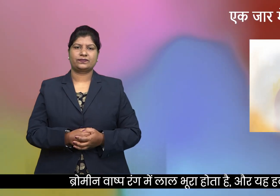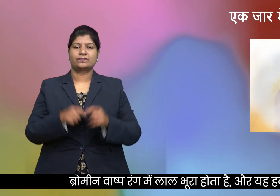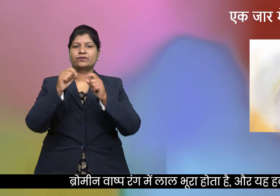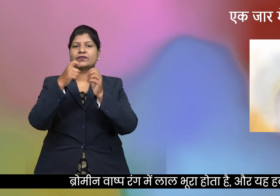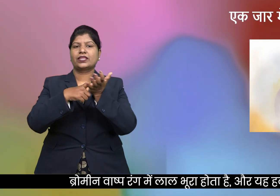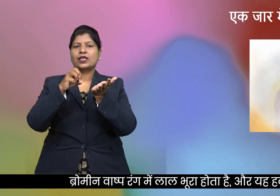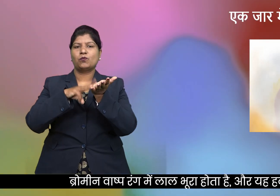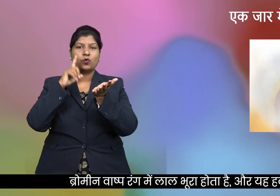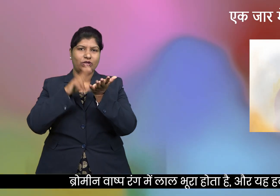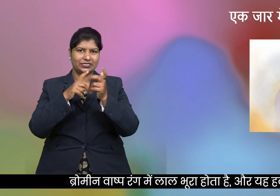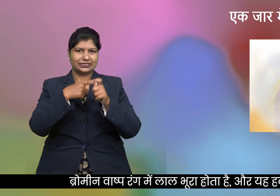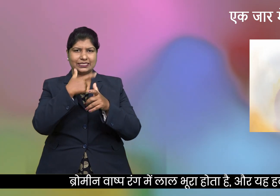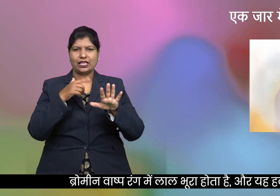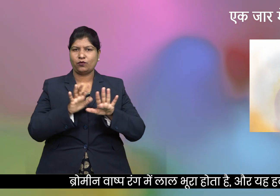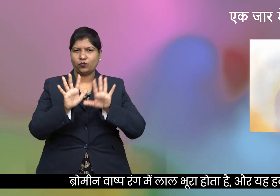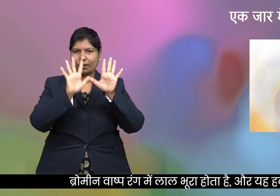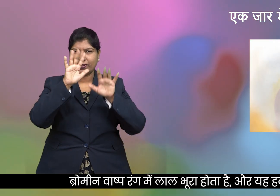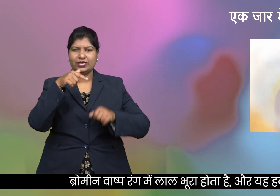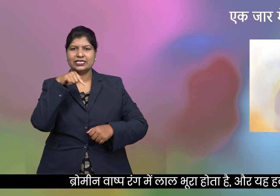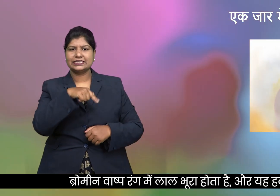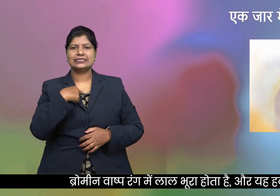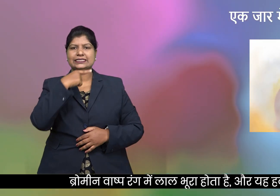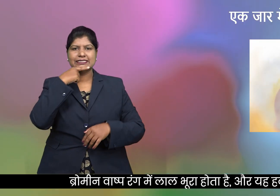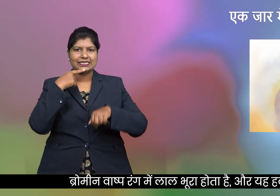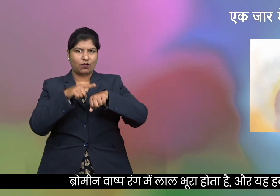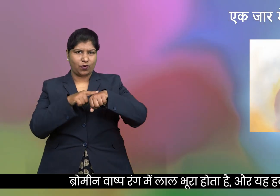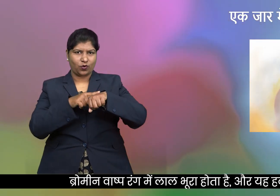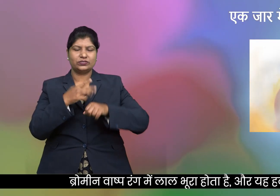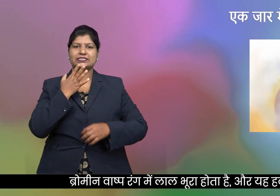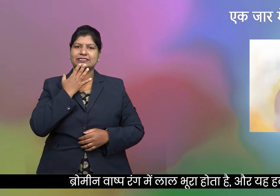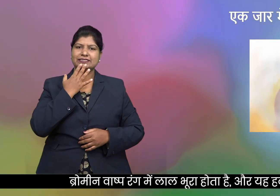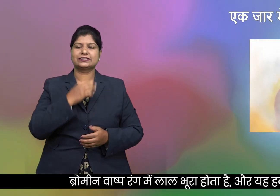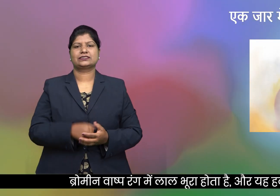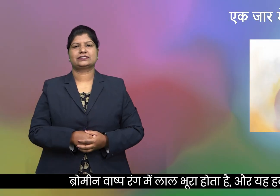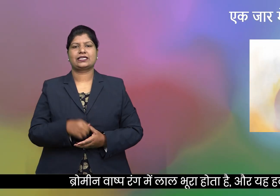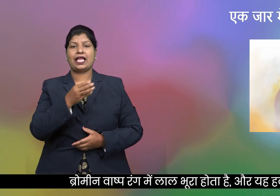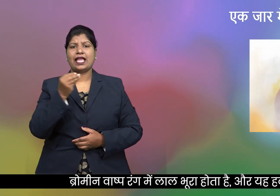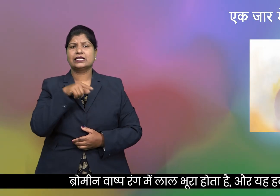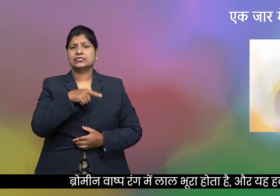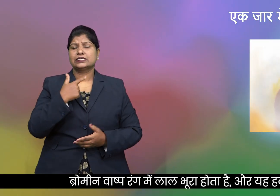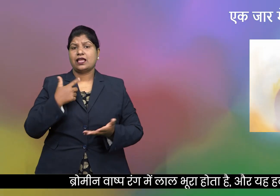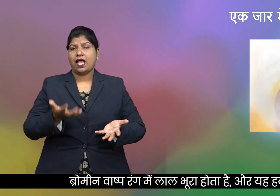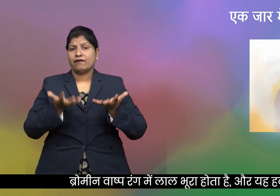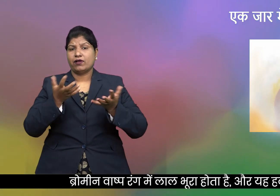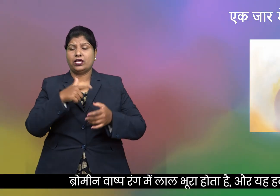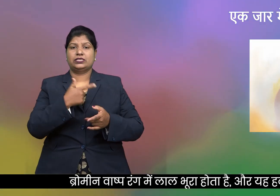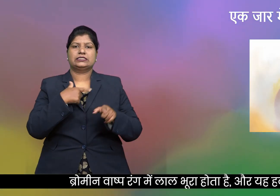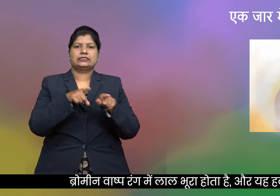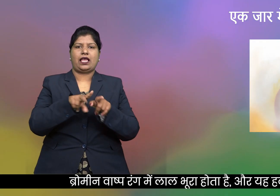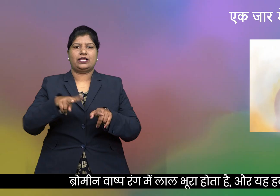ब्रोमीन वाष्प रंग में लाल भूरा होता है और यह हवा से भारी होता